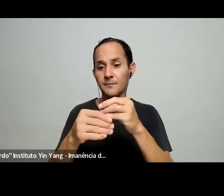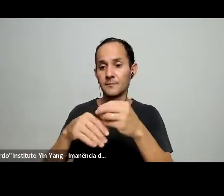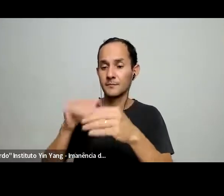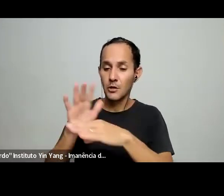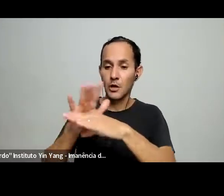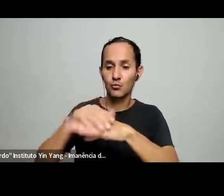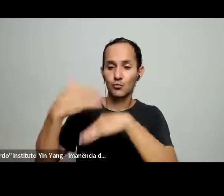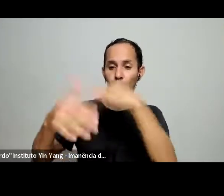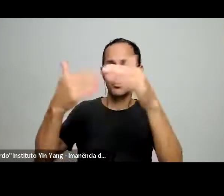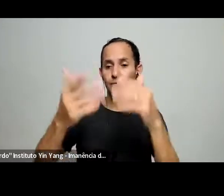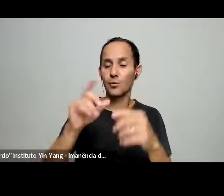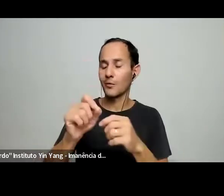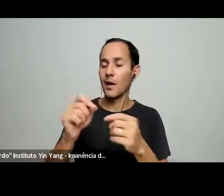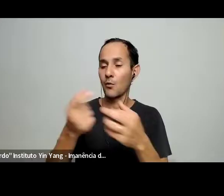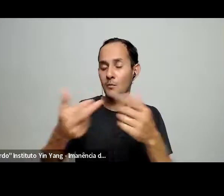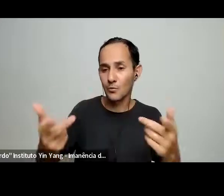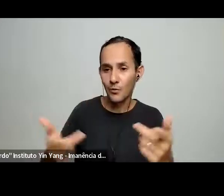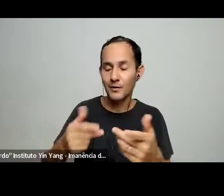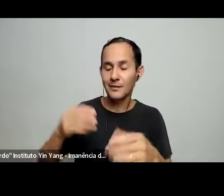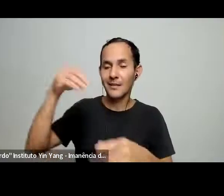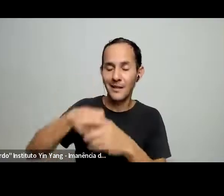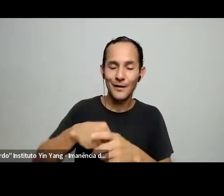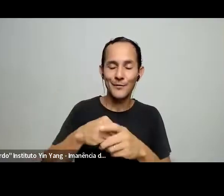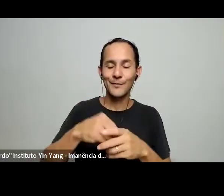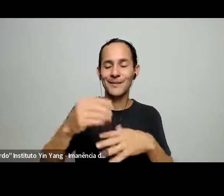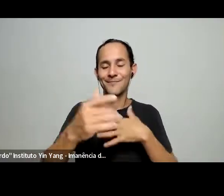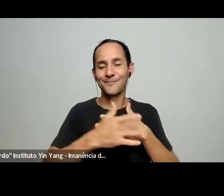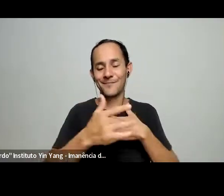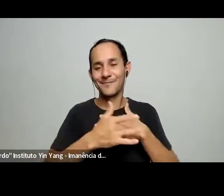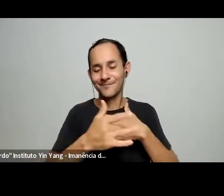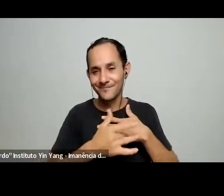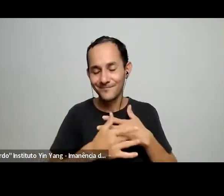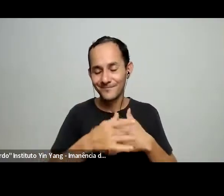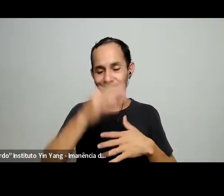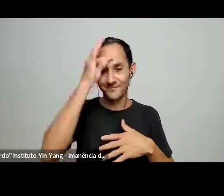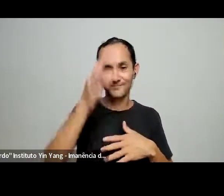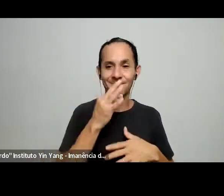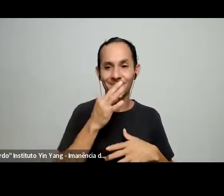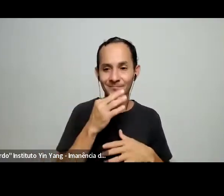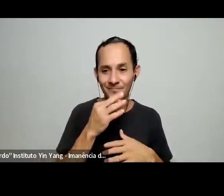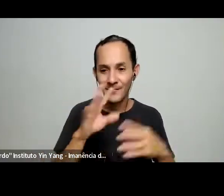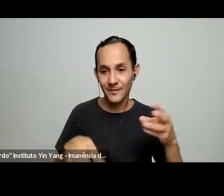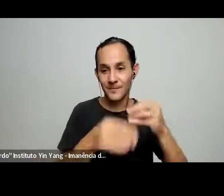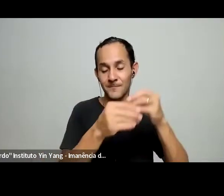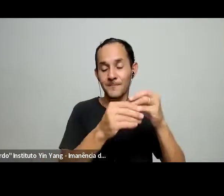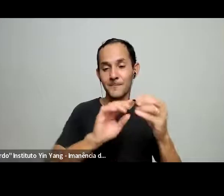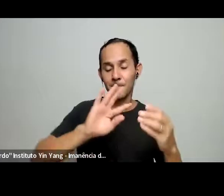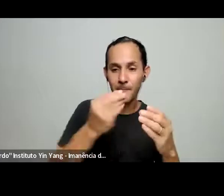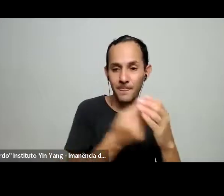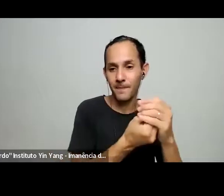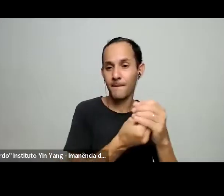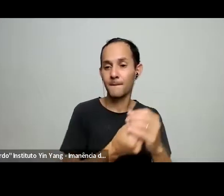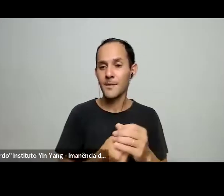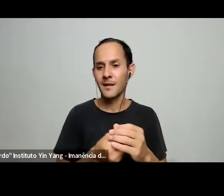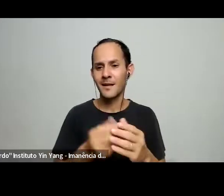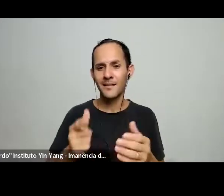amadurece muitas coisas que acontecem na área de medicinas tradicionais, complementares, integrativas, né? E abre muitas portas também, né? E aqui